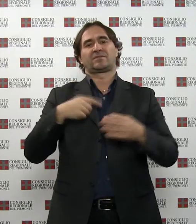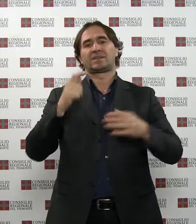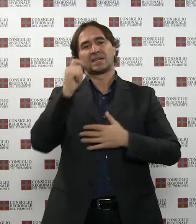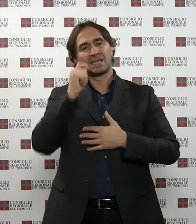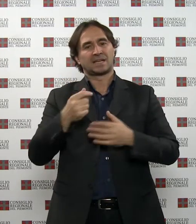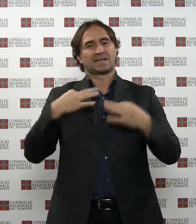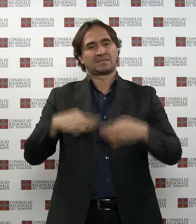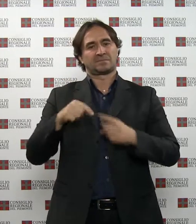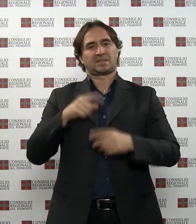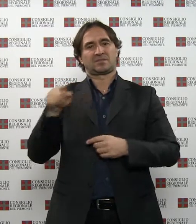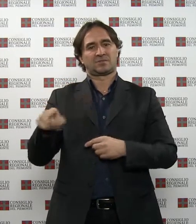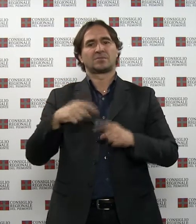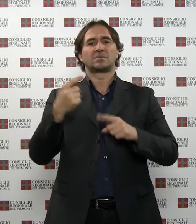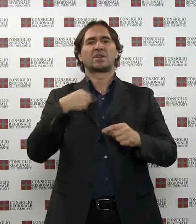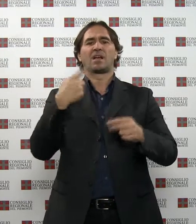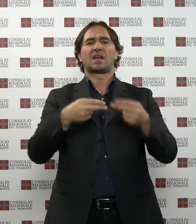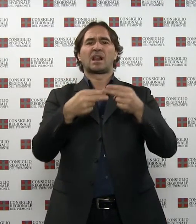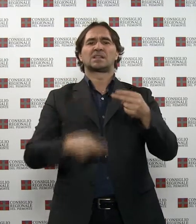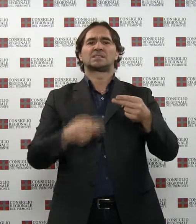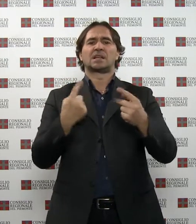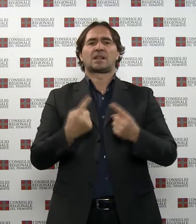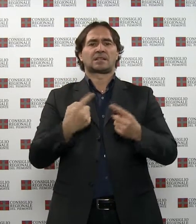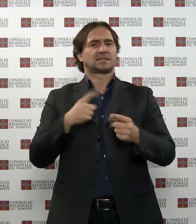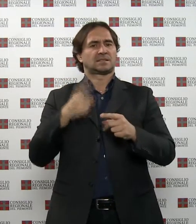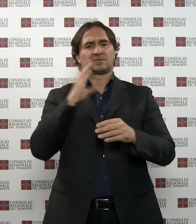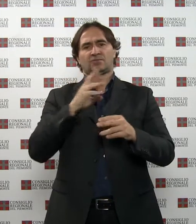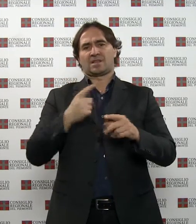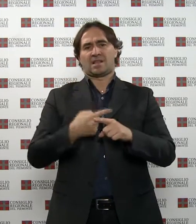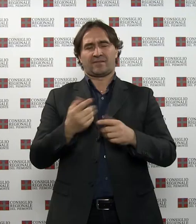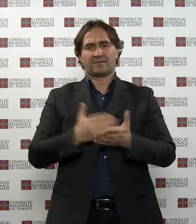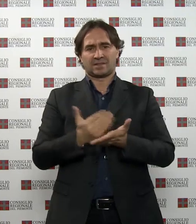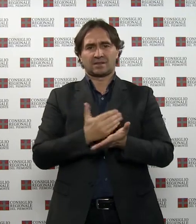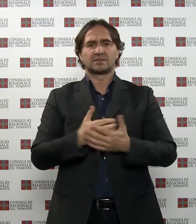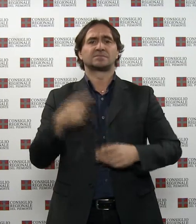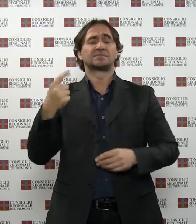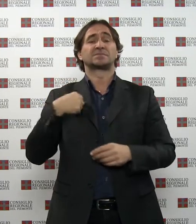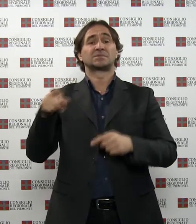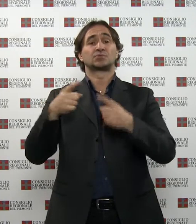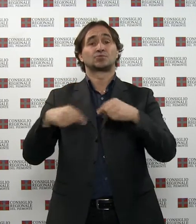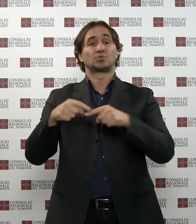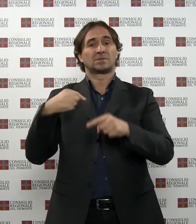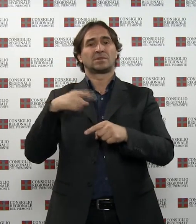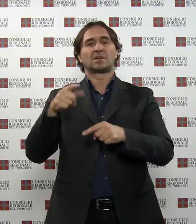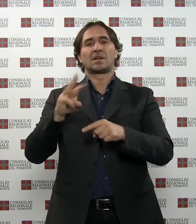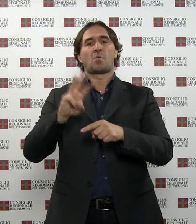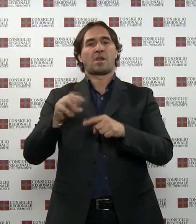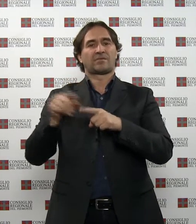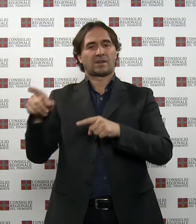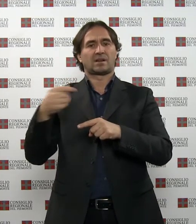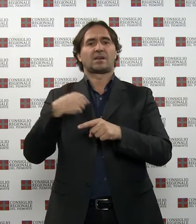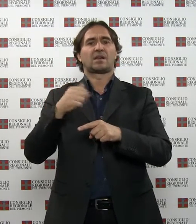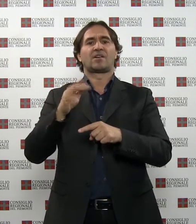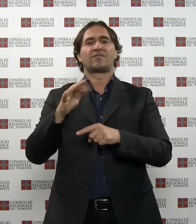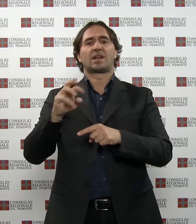denunciando l'illegittimità delle liste di attesa. Oltre a numerosi consiglieri regionali, sono intervenuti anche per la Giunta gli assessori al welfare Augusto Ferrari e alla